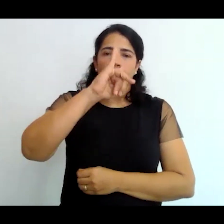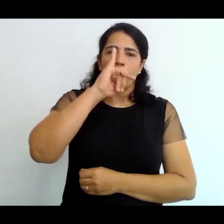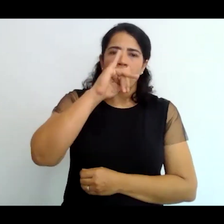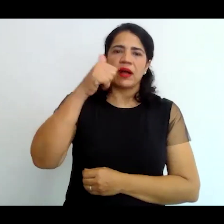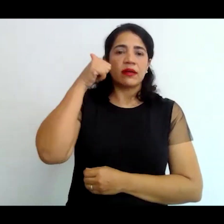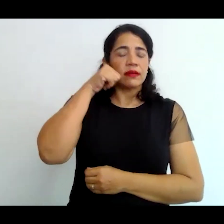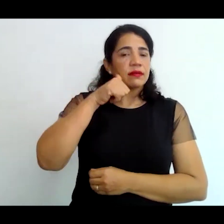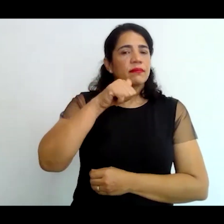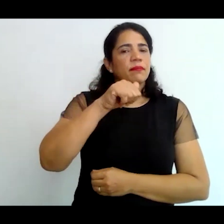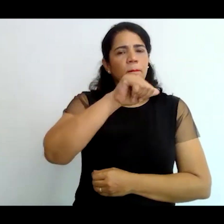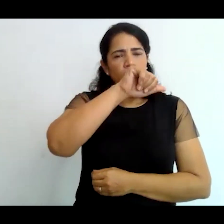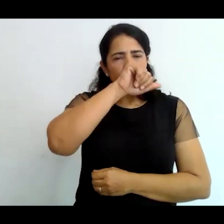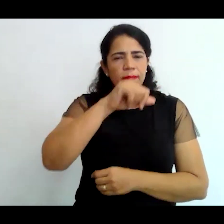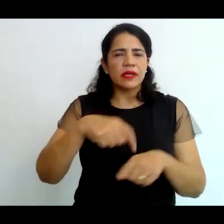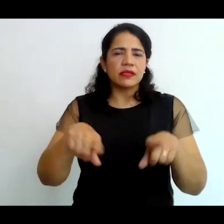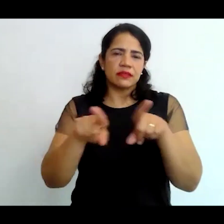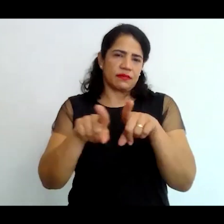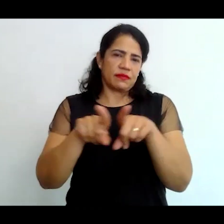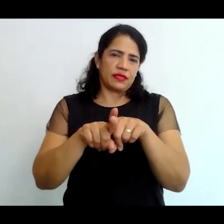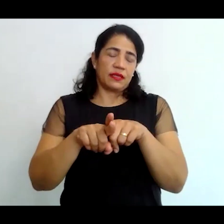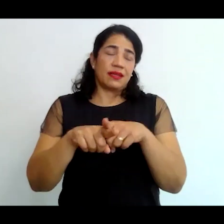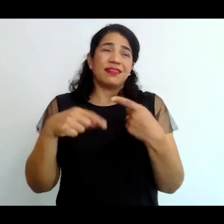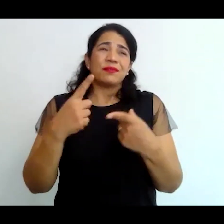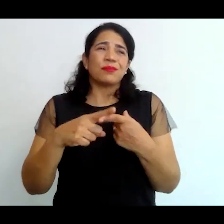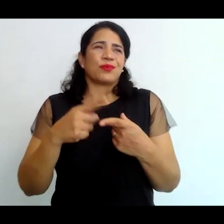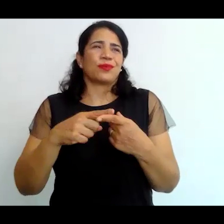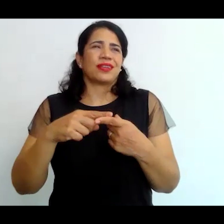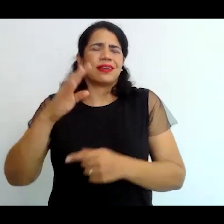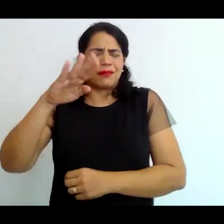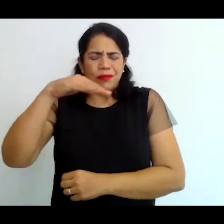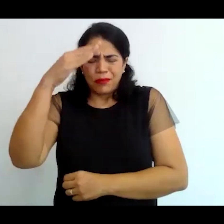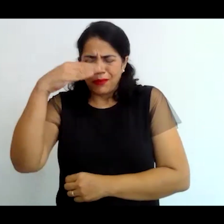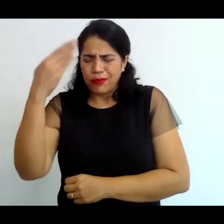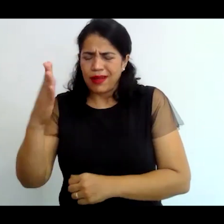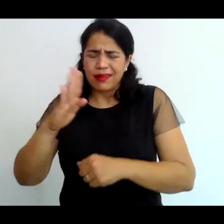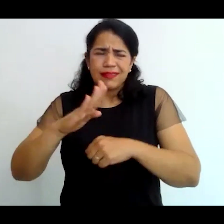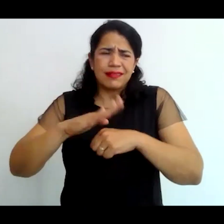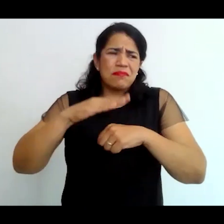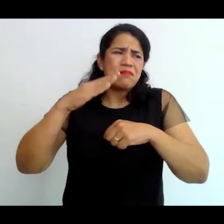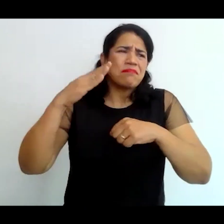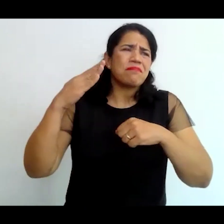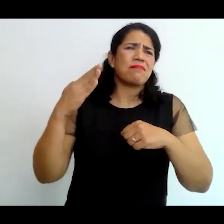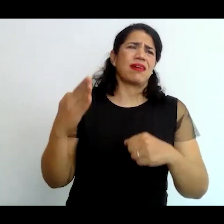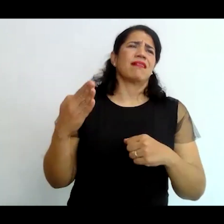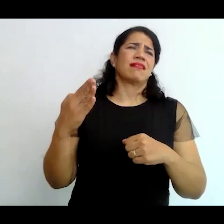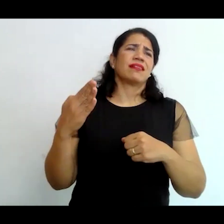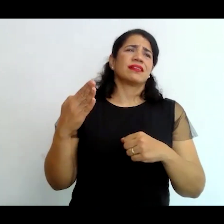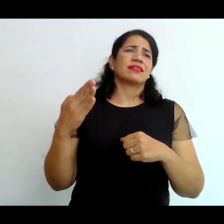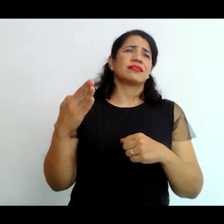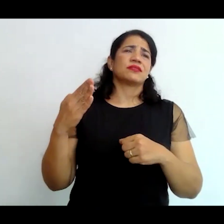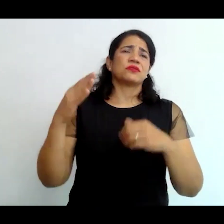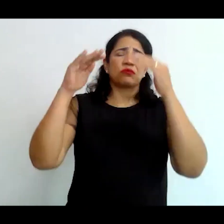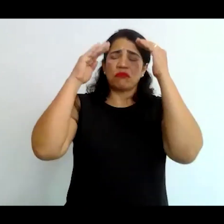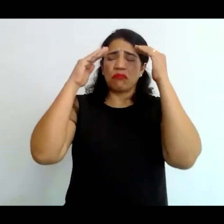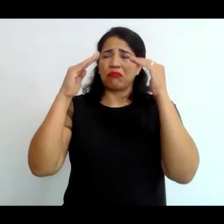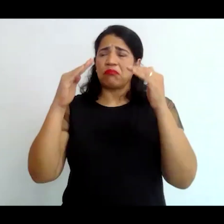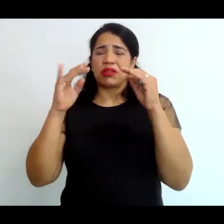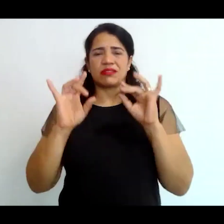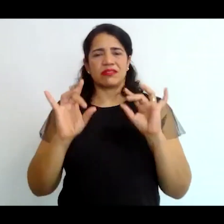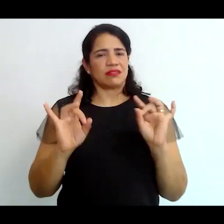que obedecer. Não é só obedecer. Às vezes você range os dentes para obedecer.